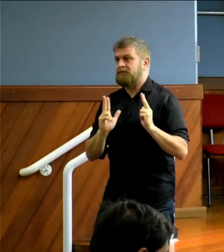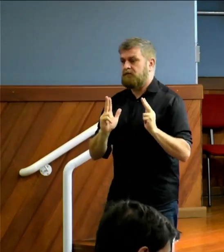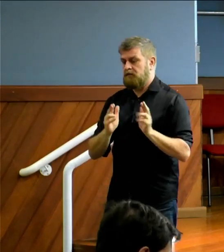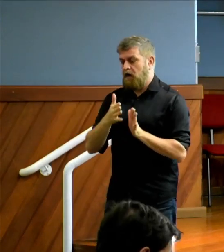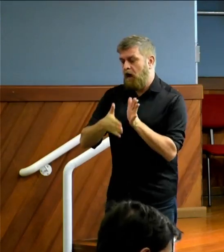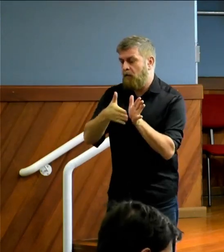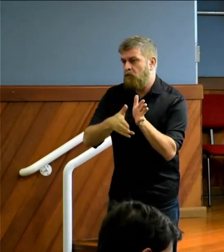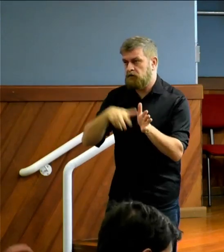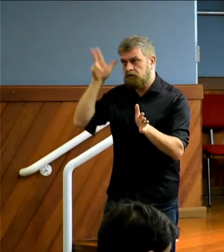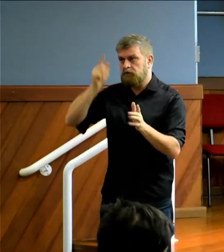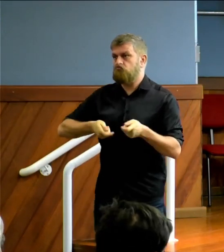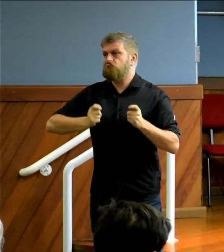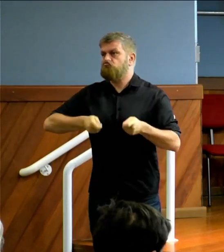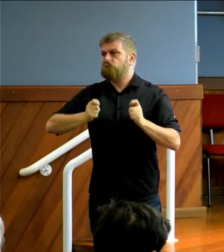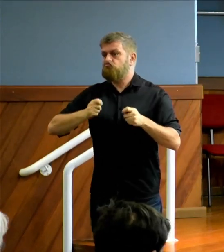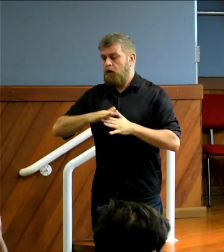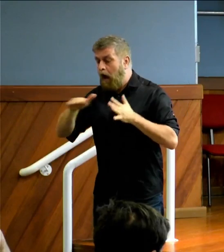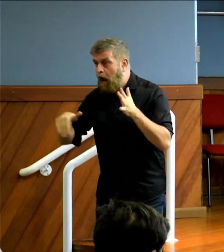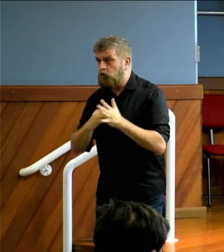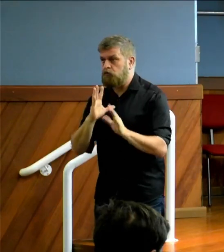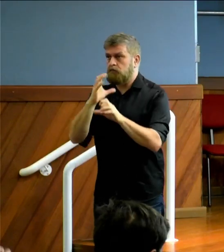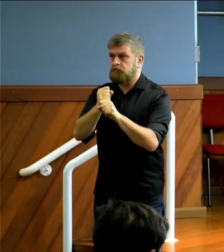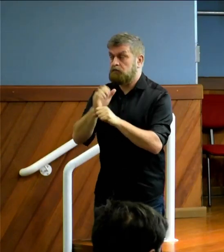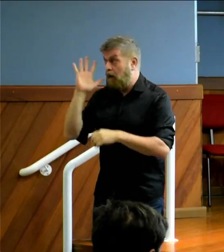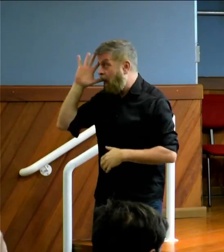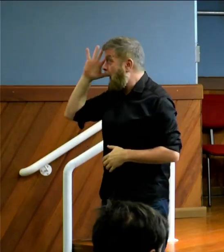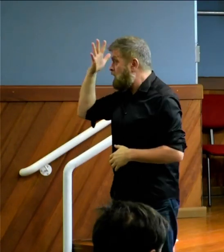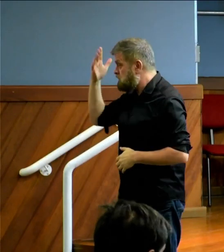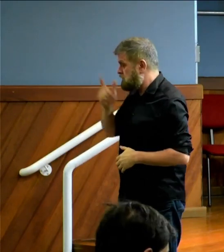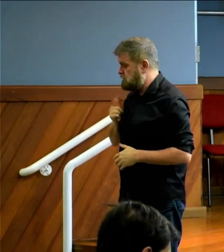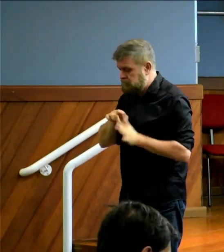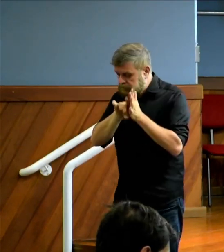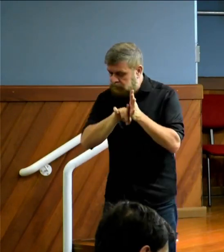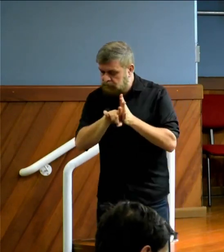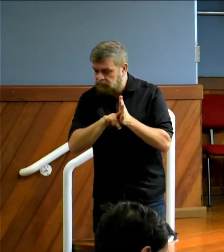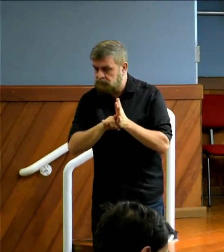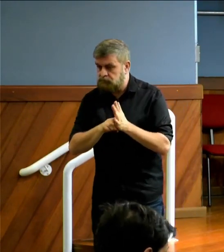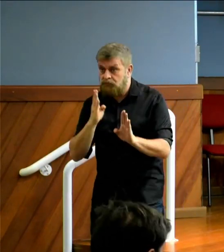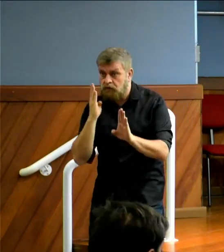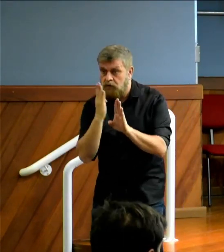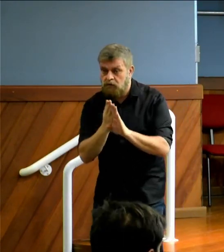de tração animal, você quer bonde? Ah, eu quero tudo. Então, beleza, já resolveu bonde. Então, você vai encontrar bonde